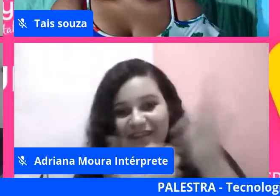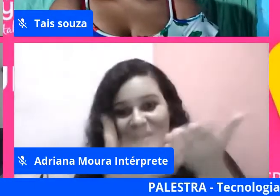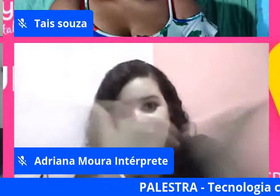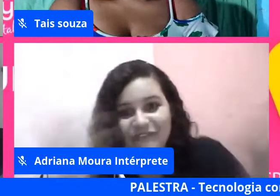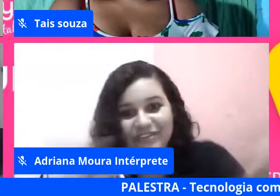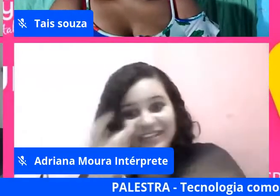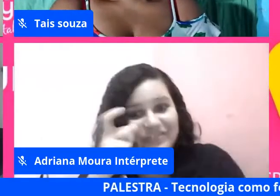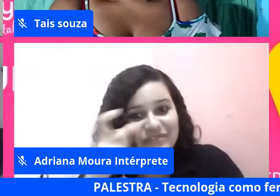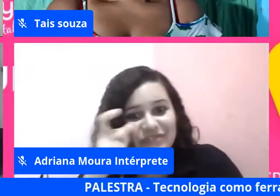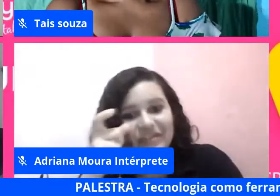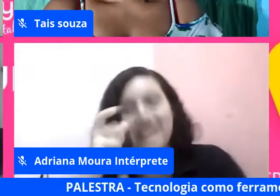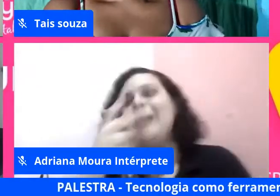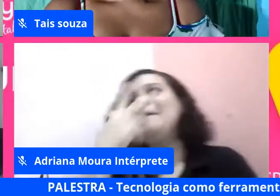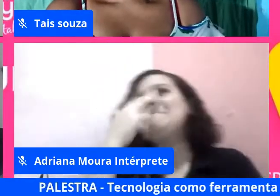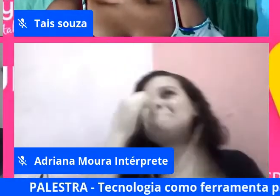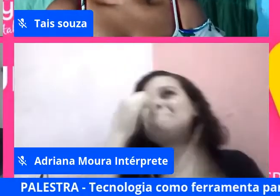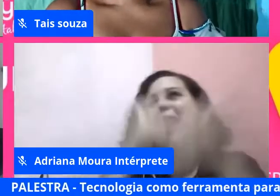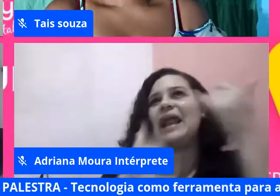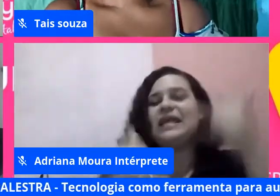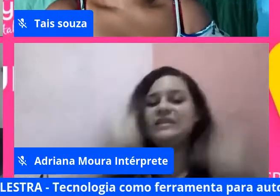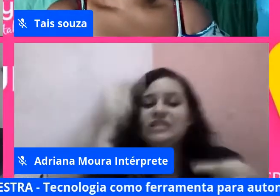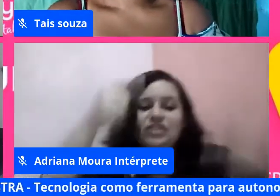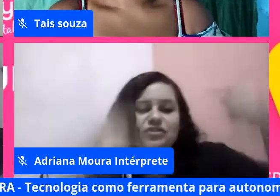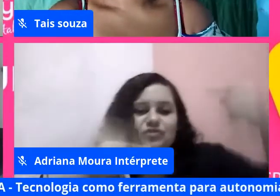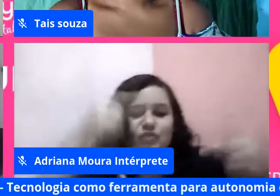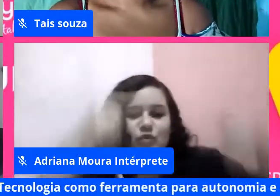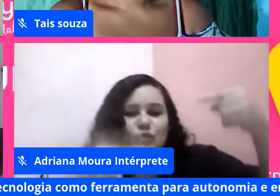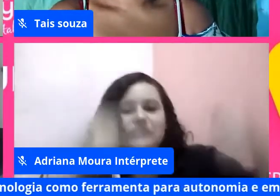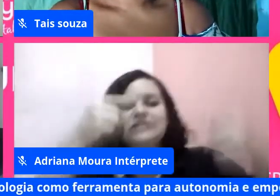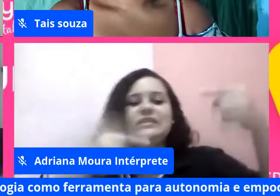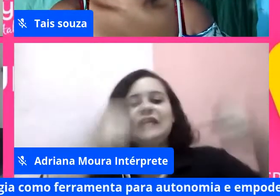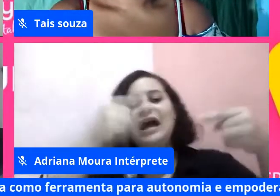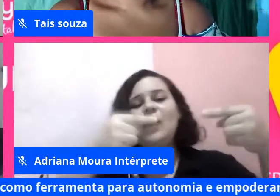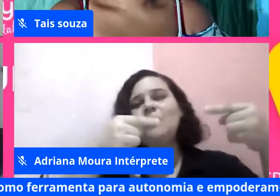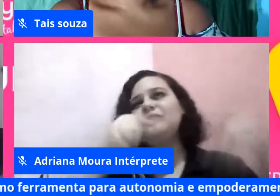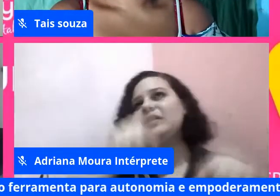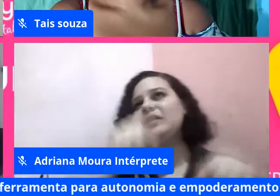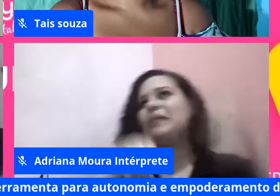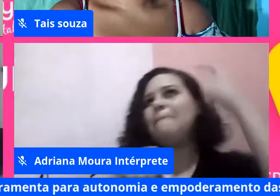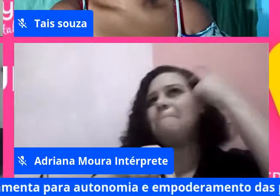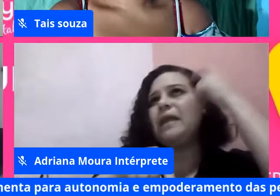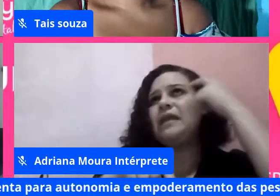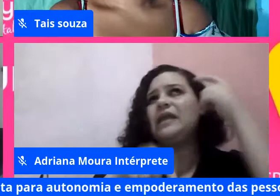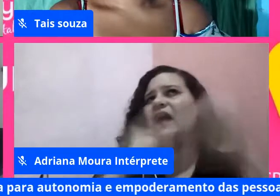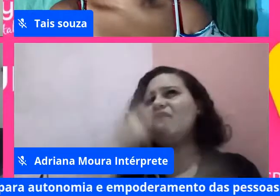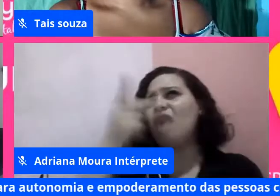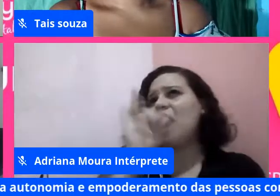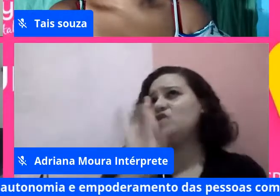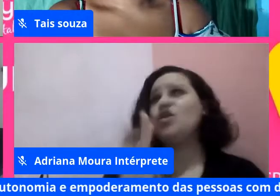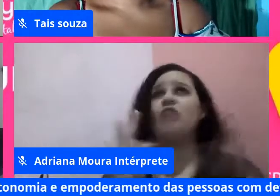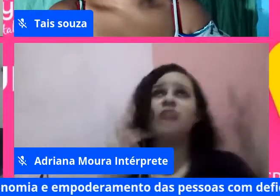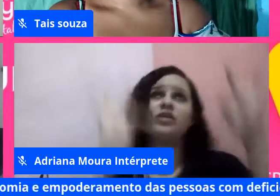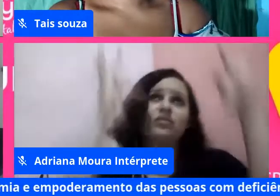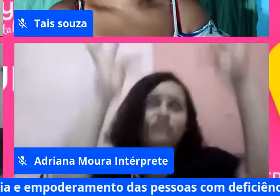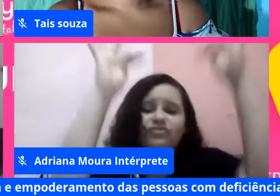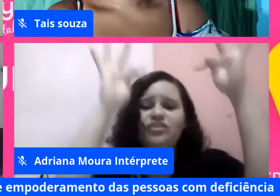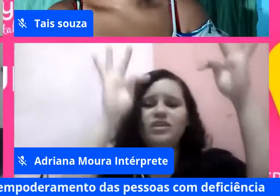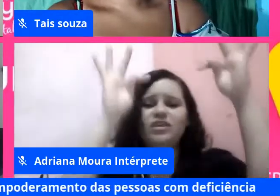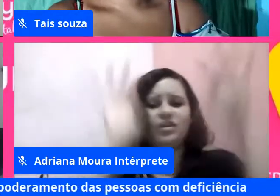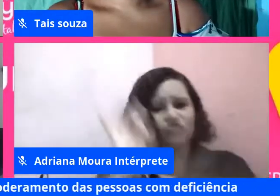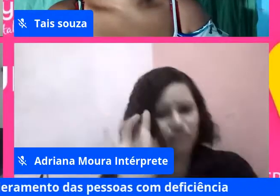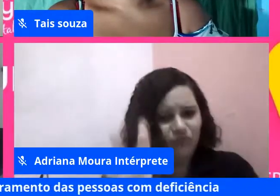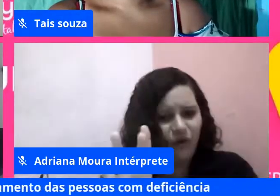uma discussão e um debate para falar de simplesmente da tecnologia assistiva, que é um